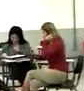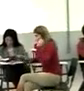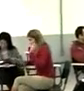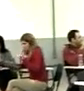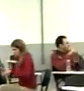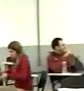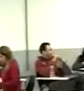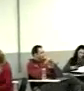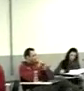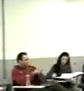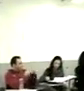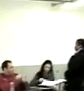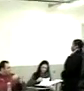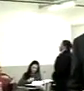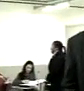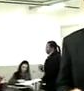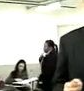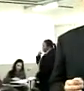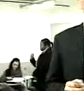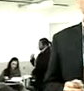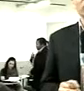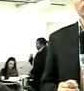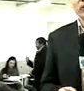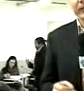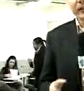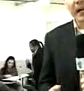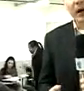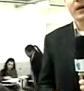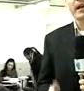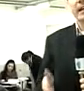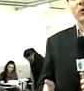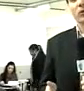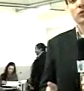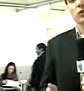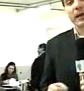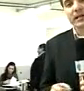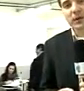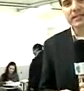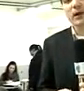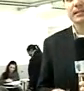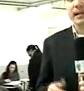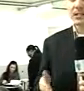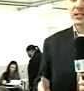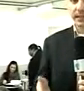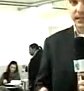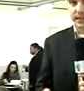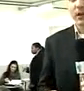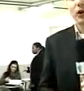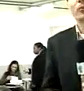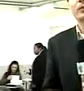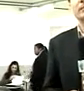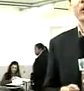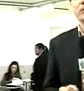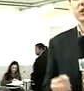são da região da Grande Florianópolis, mas como o Instituto é federal, em agosto começam as aulas à distância. O principal